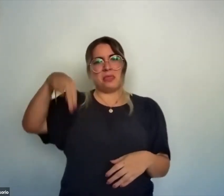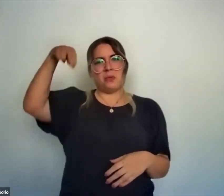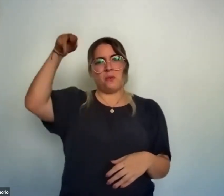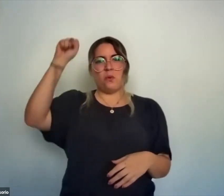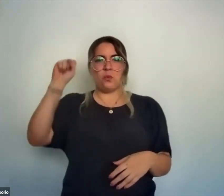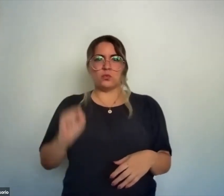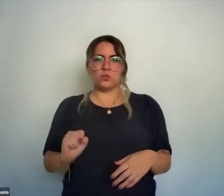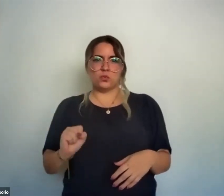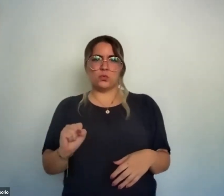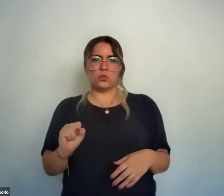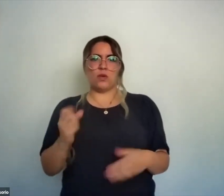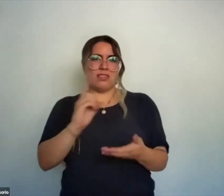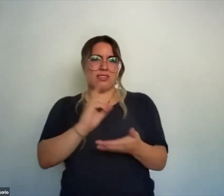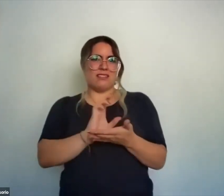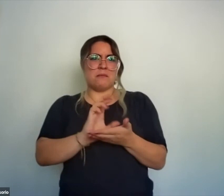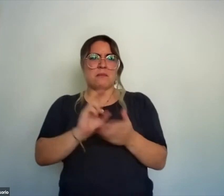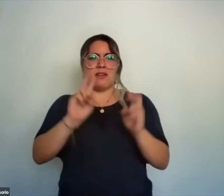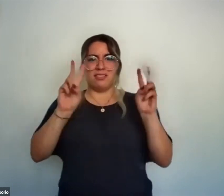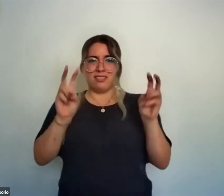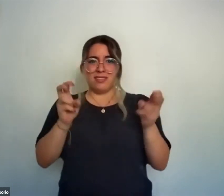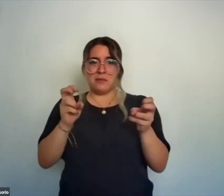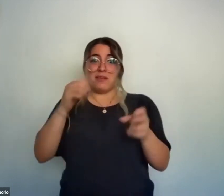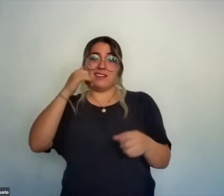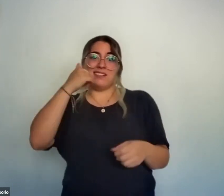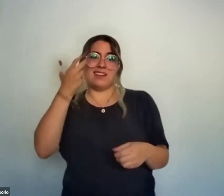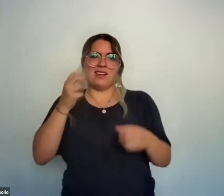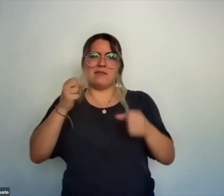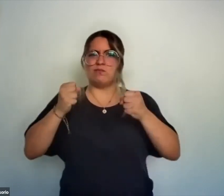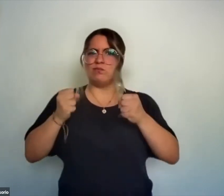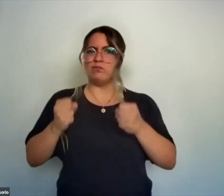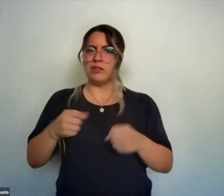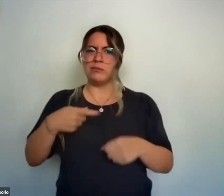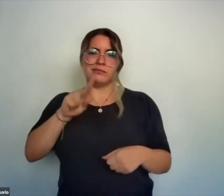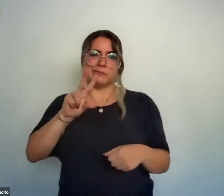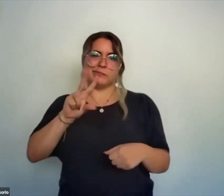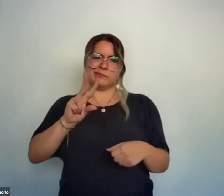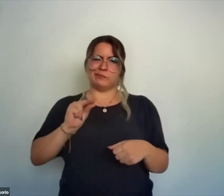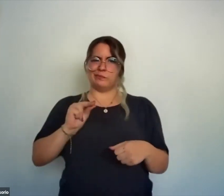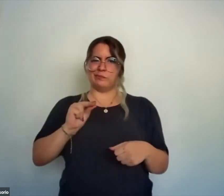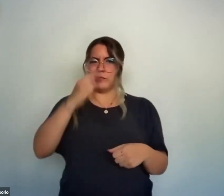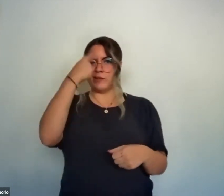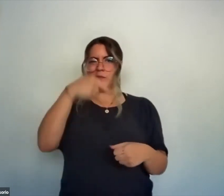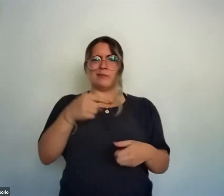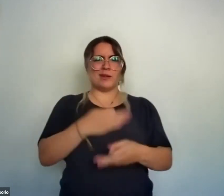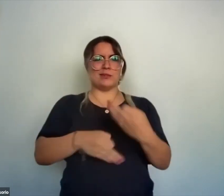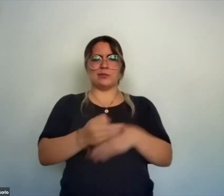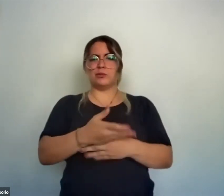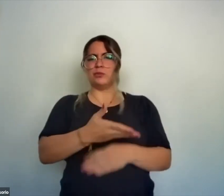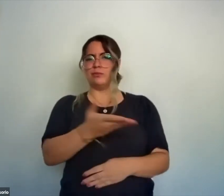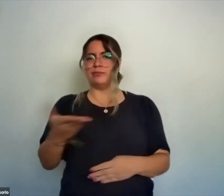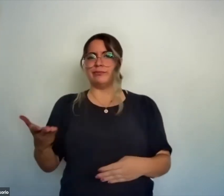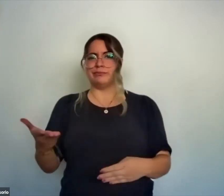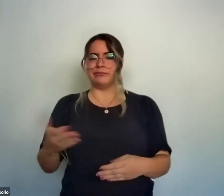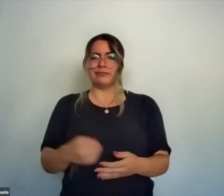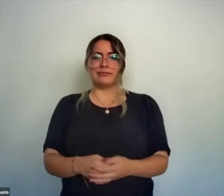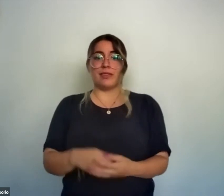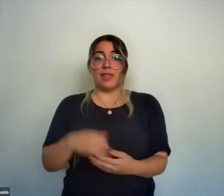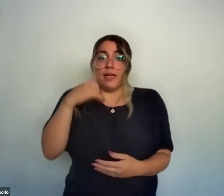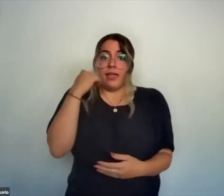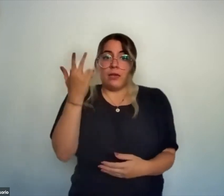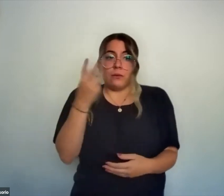tema que nos reúne el día de hoy. Y antes de iniciar, quisiera invitarlos